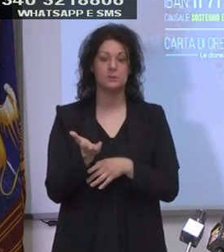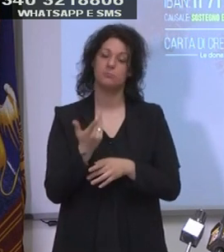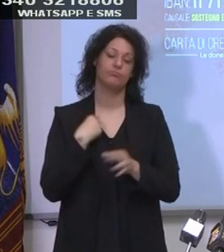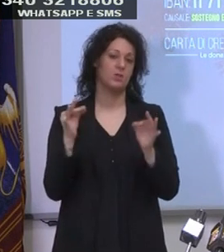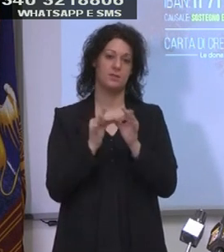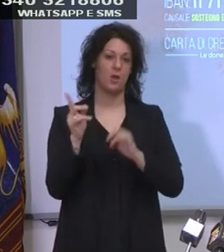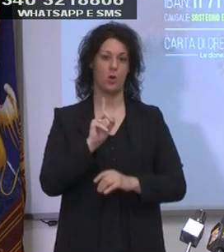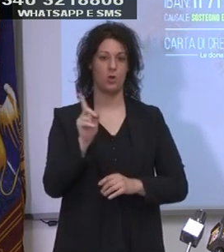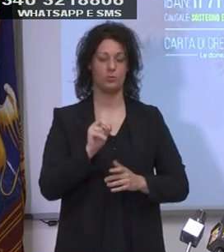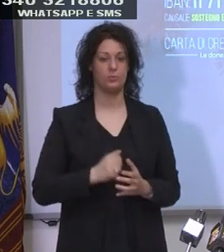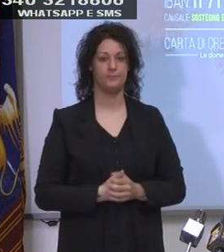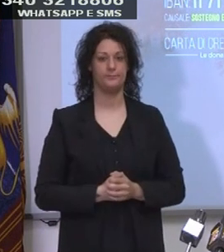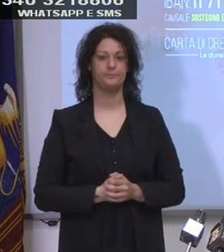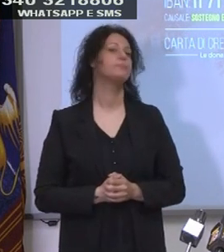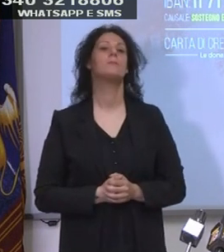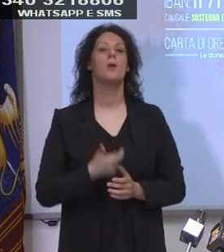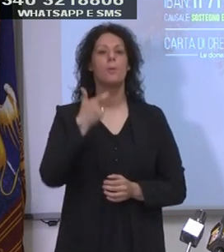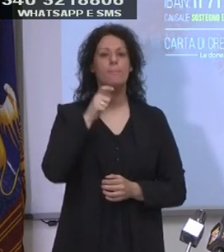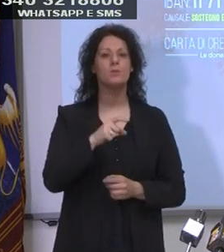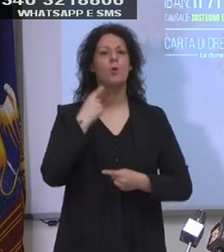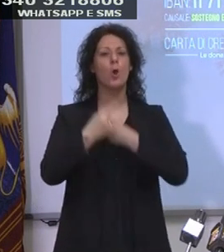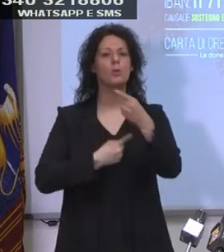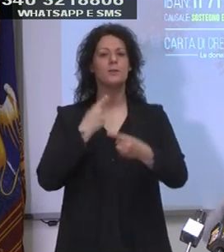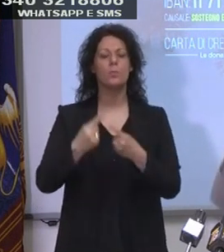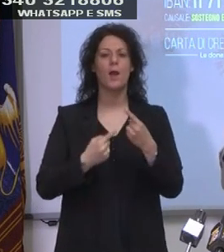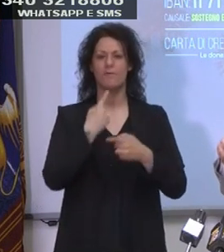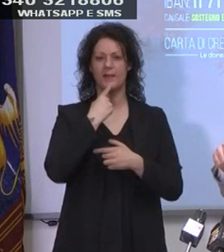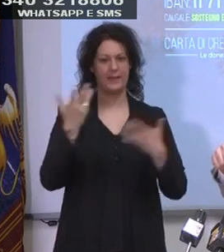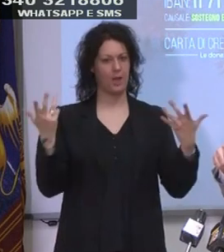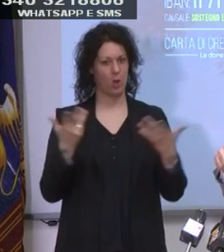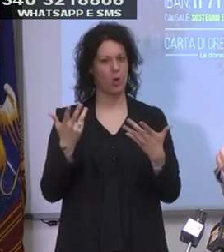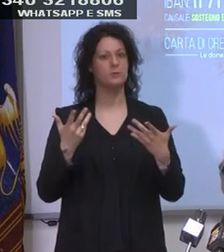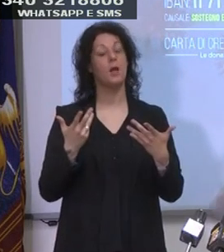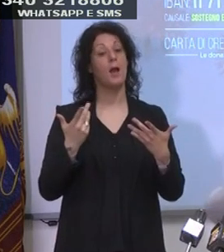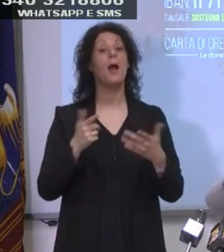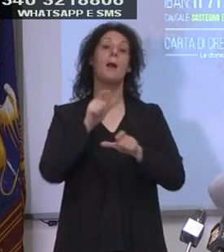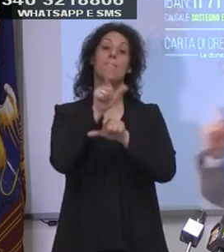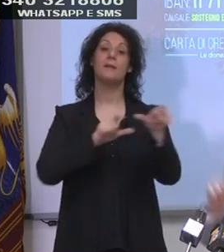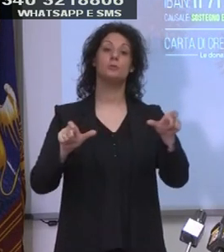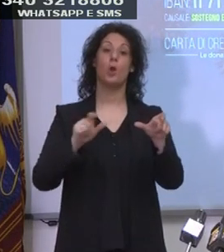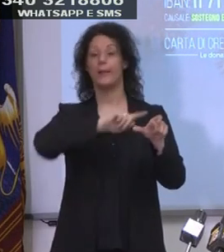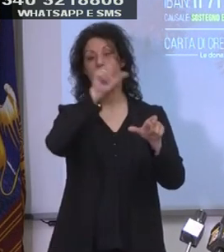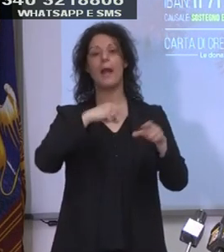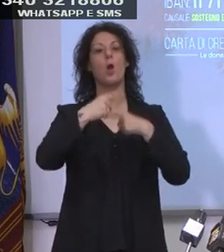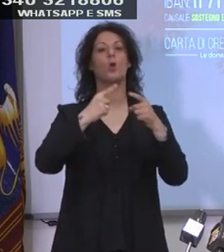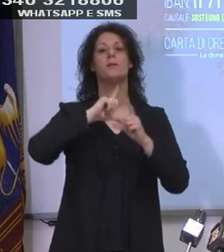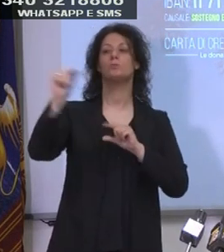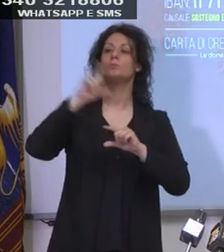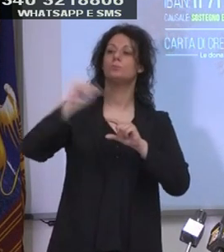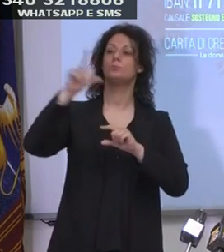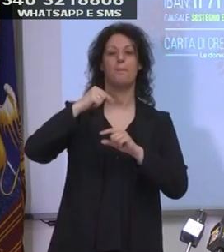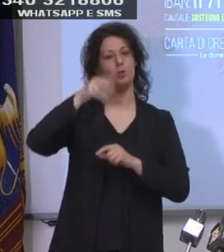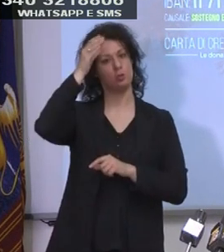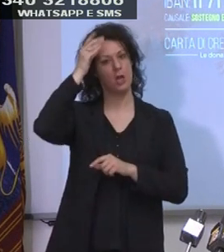conoscete, però stiamo continuando a far passare l'idea che tutti se ne vanno all'estero, fuga di cervelli, e che qua non c'è più nessuno che ha voglia di